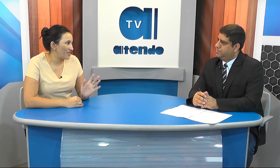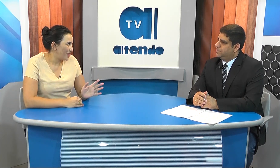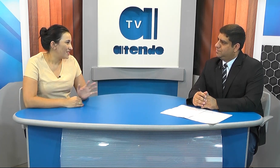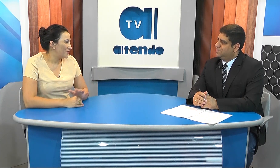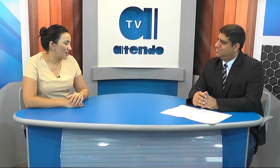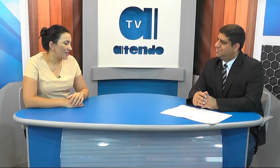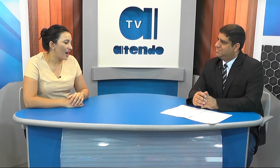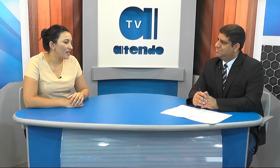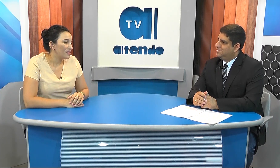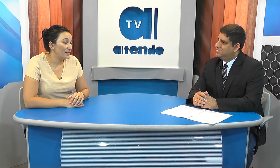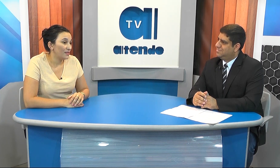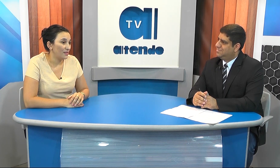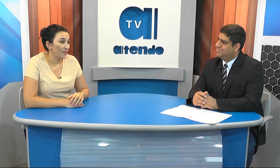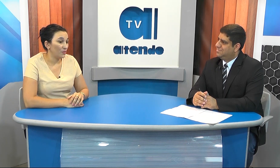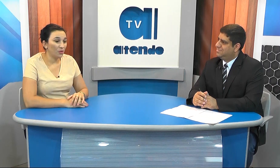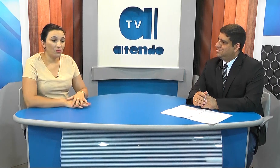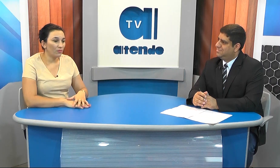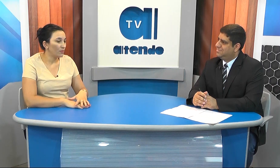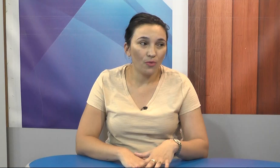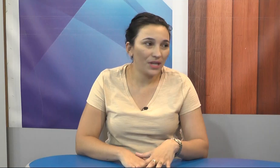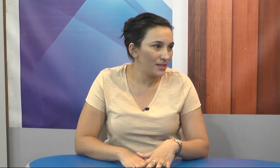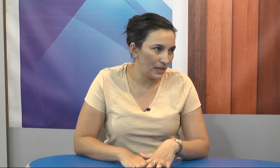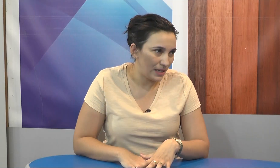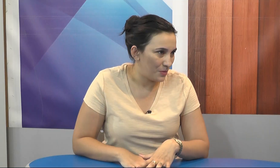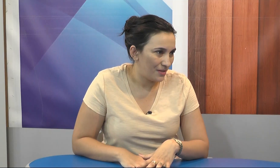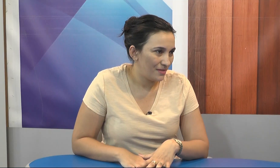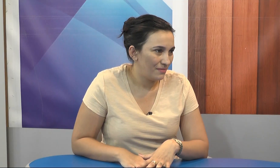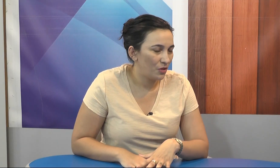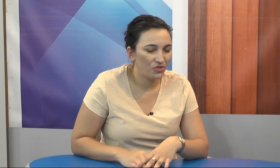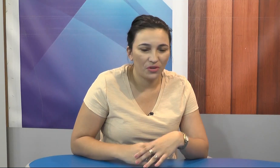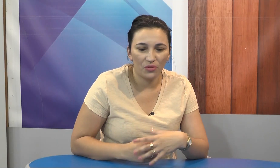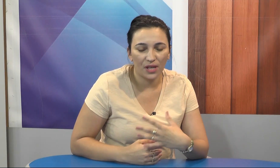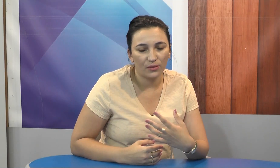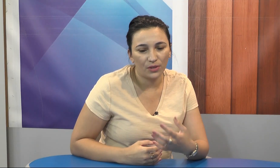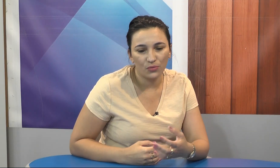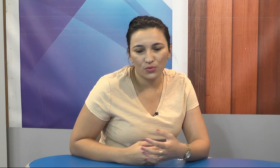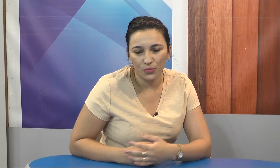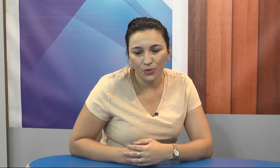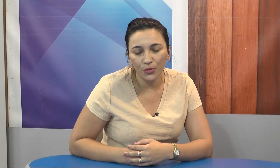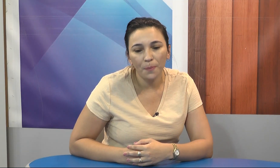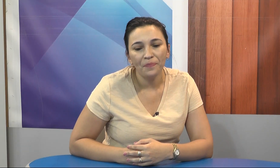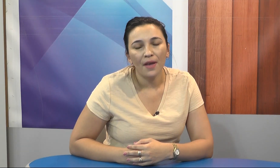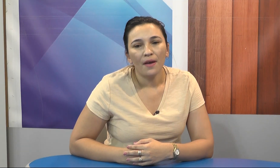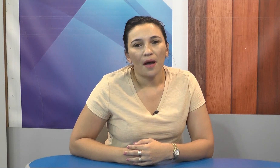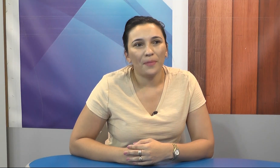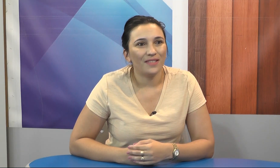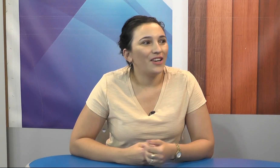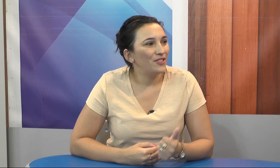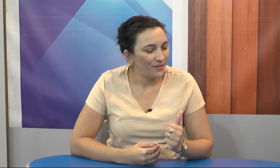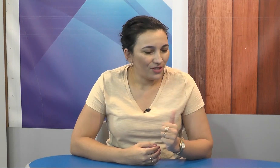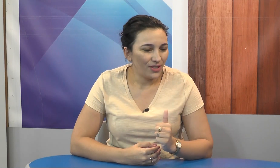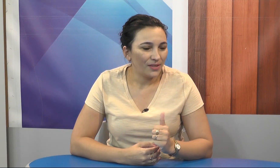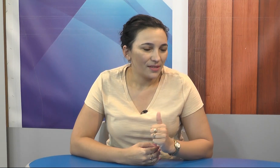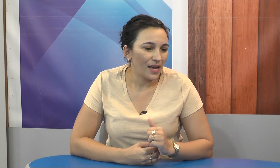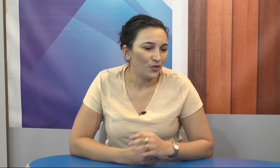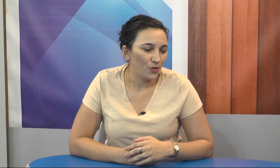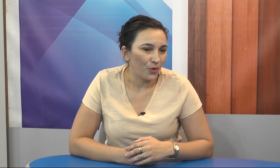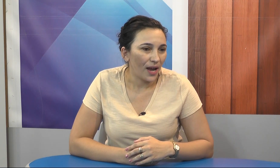10 anos atrás e, assim, eu não conhecia Libras, não tinha contato com nenhum surdo, apesar da cidade onde eu